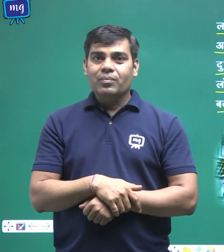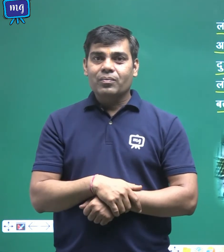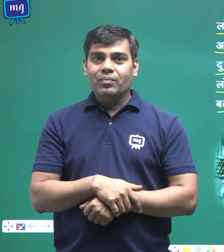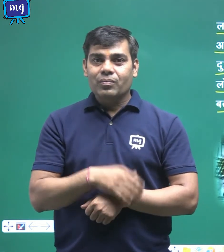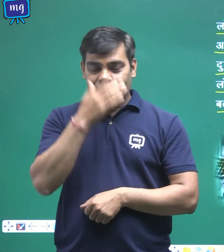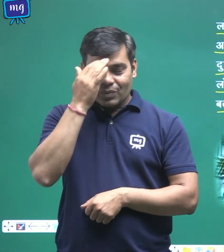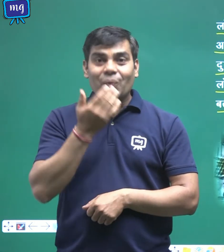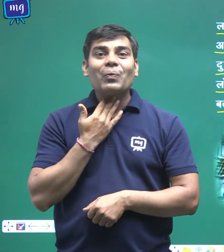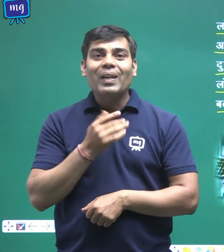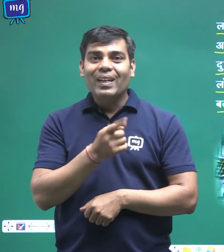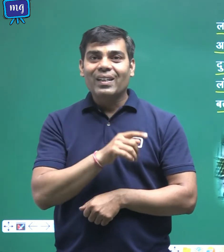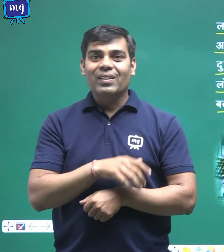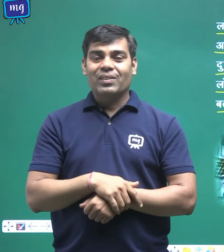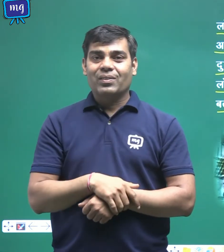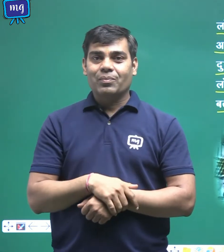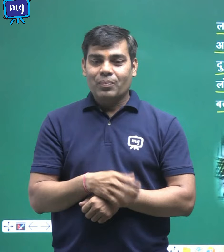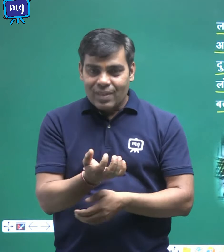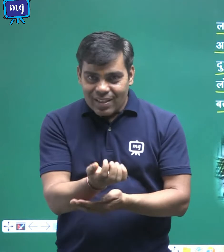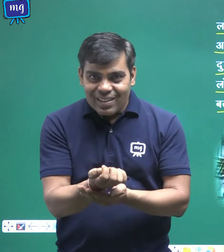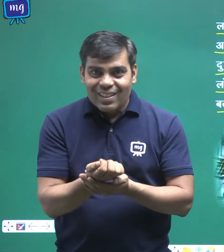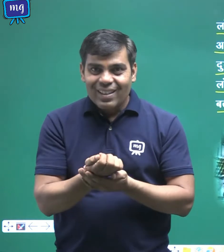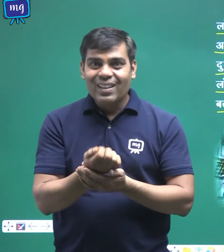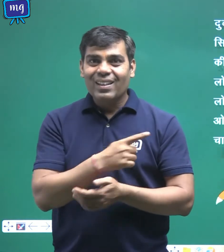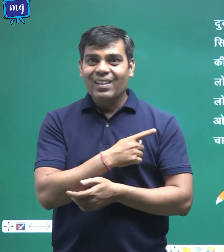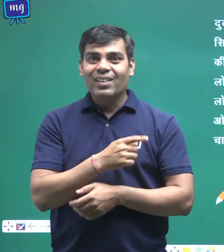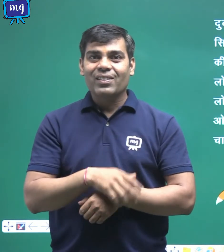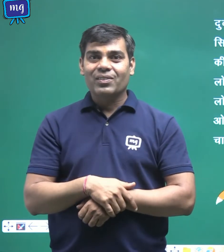गुड़ लेना चाह रही है।